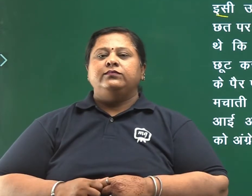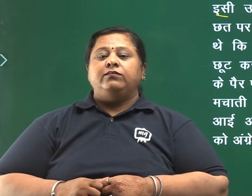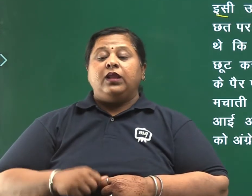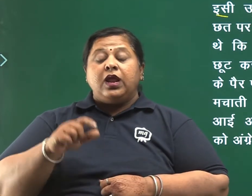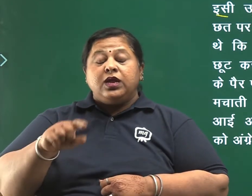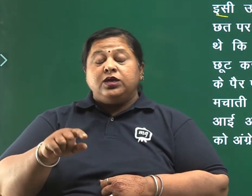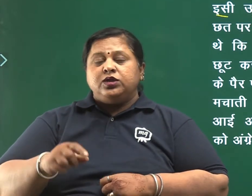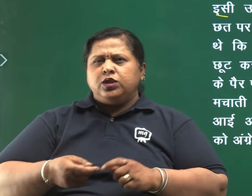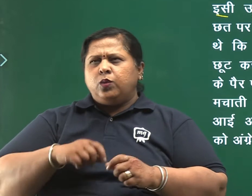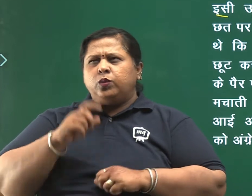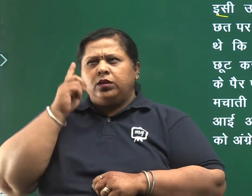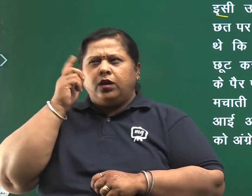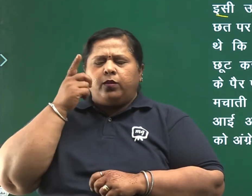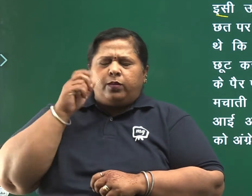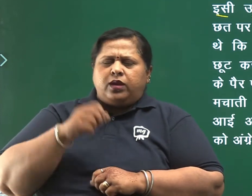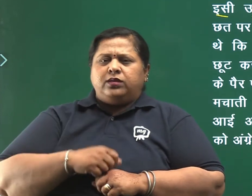इसी उधेड़बुन में